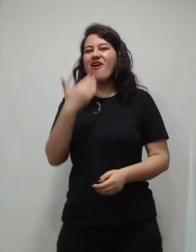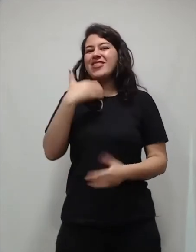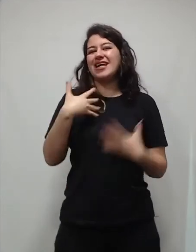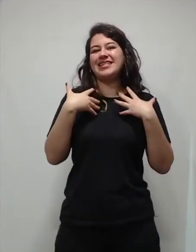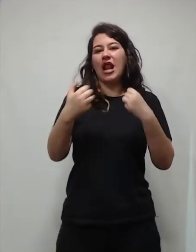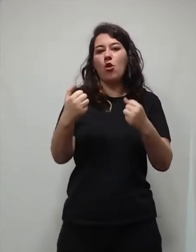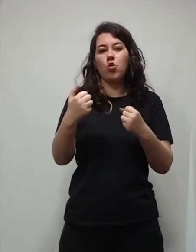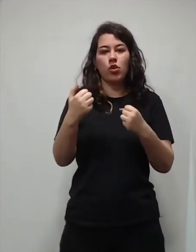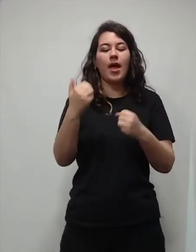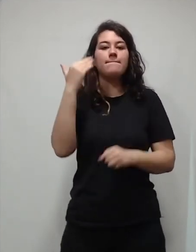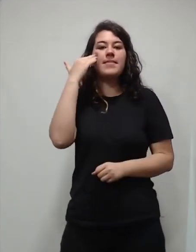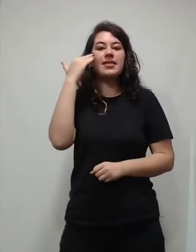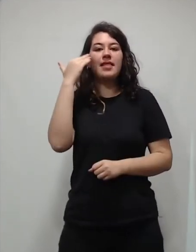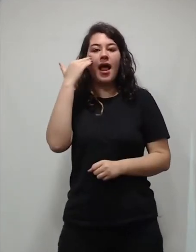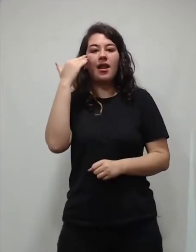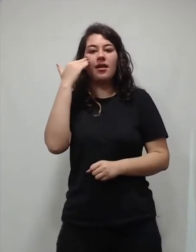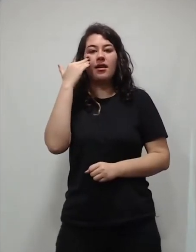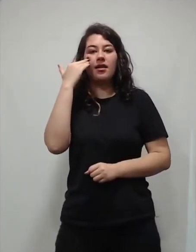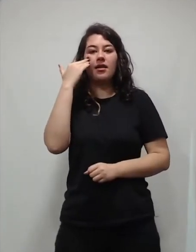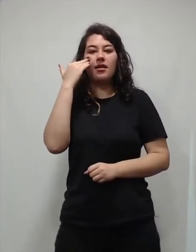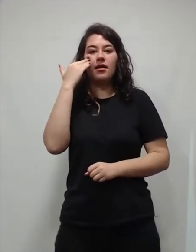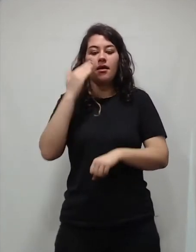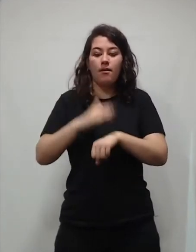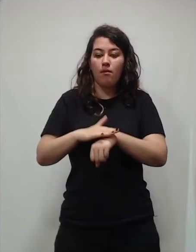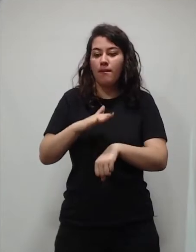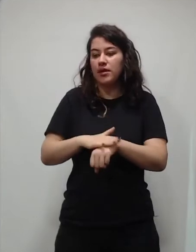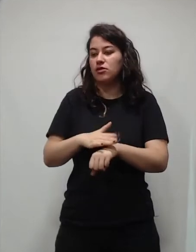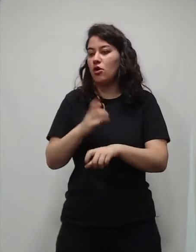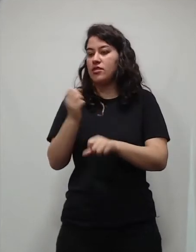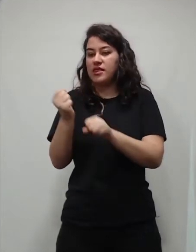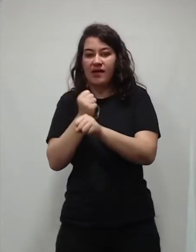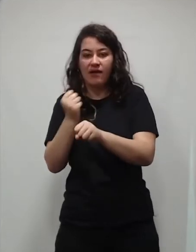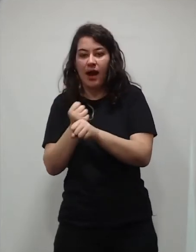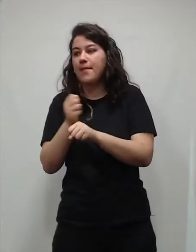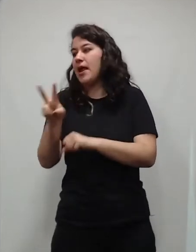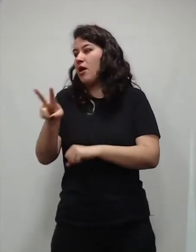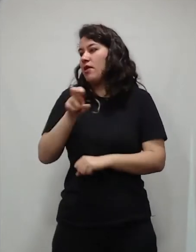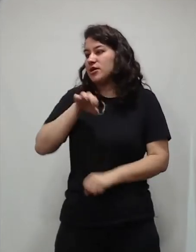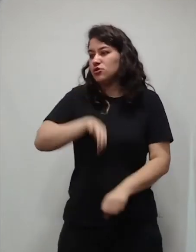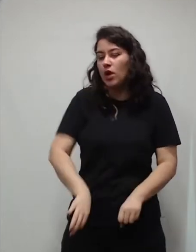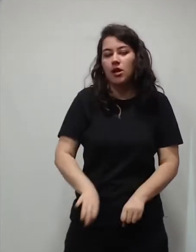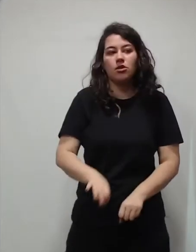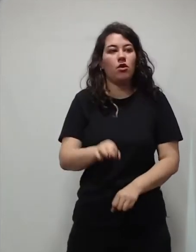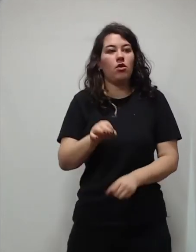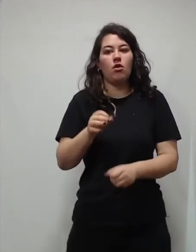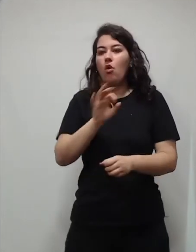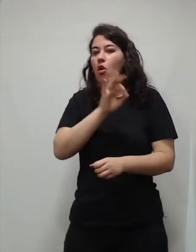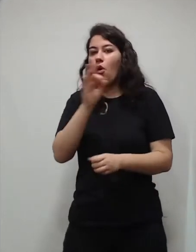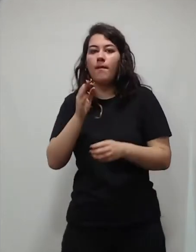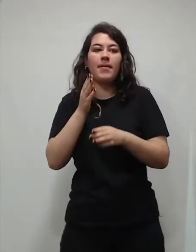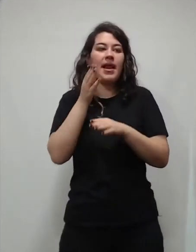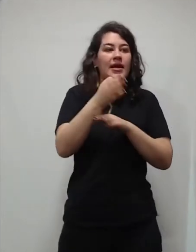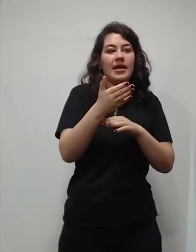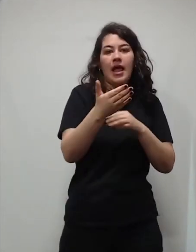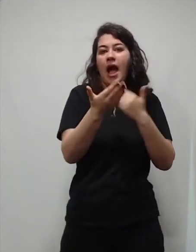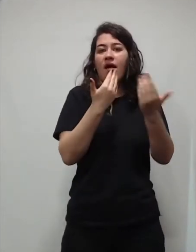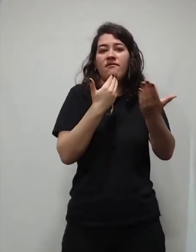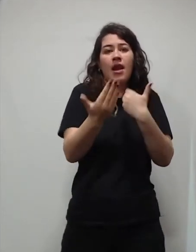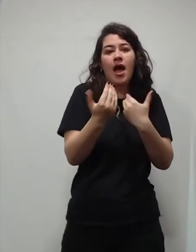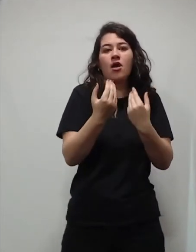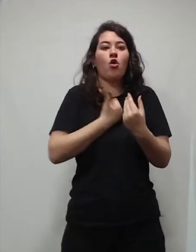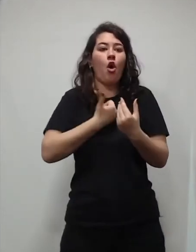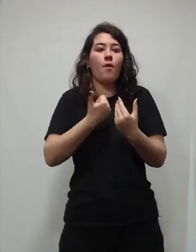se juega a la hora de cobrar el salario, a la hora de disputar condiciones